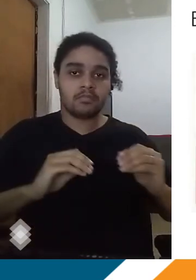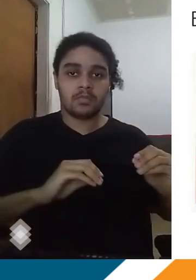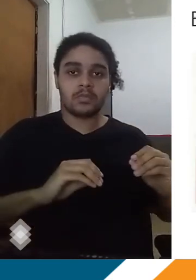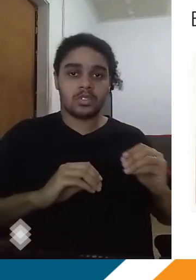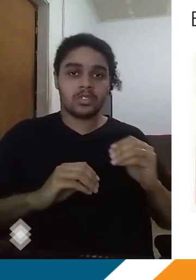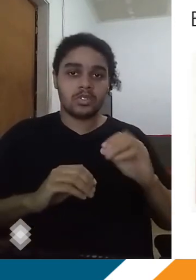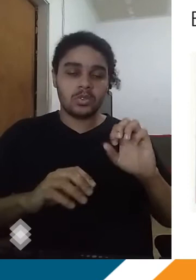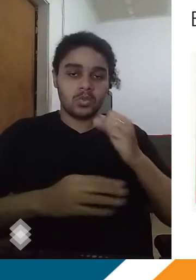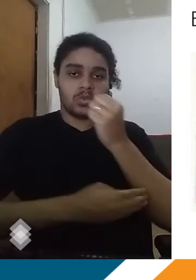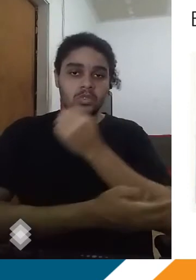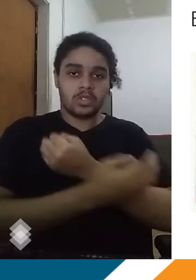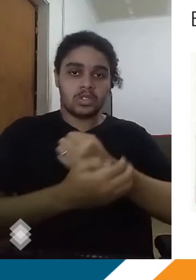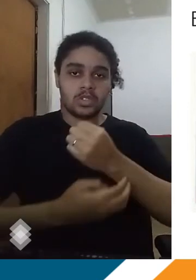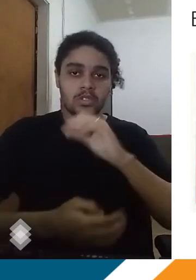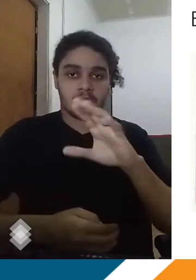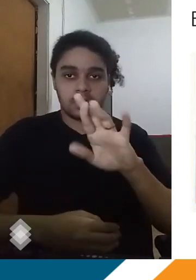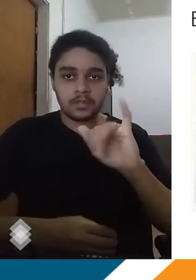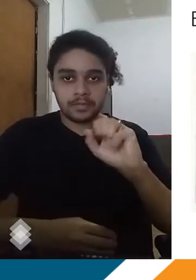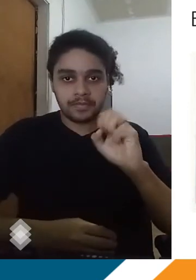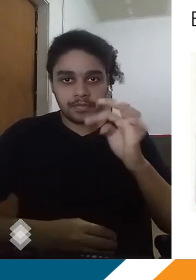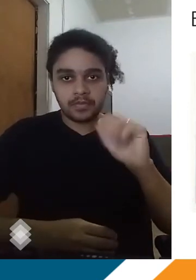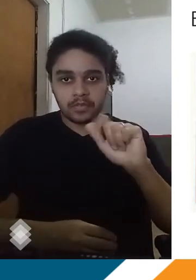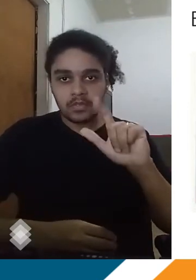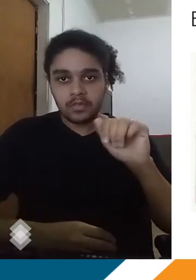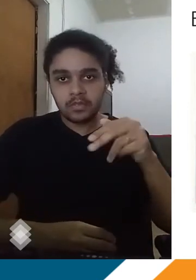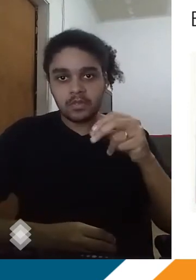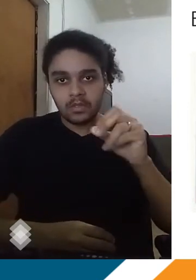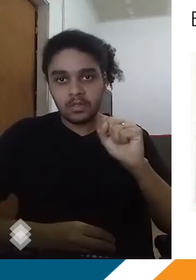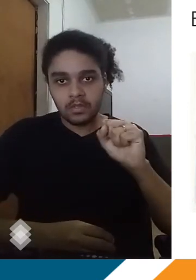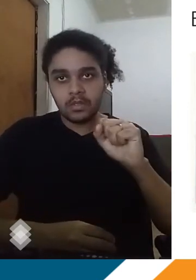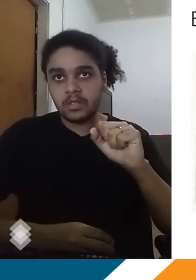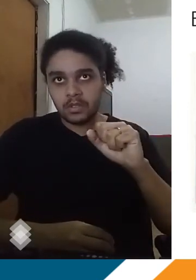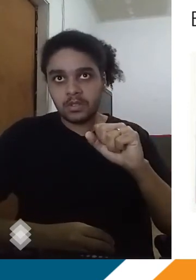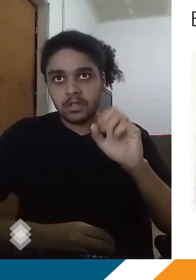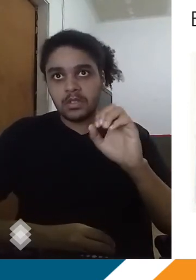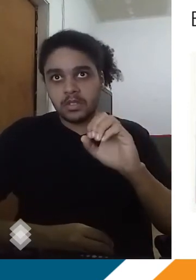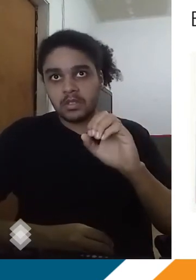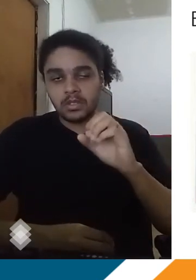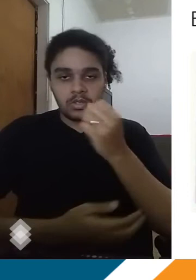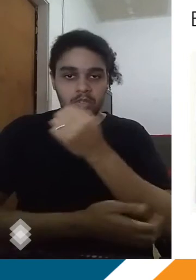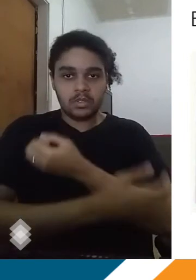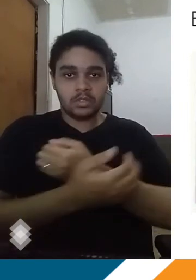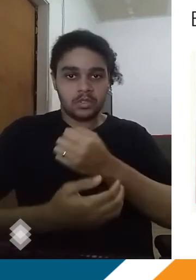que mostra justamente a formação dos escudos cristalinos e das bacias sedimentares.